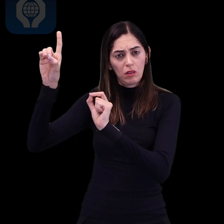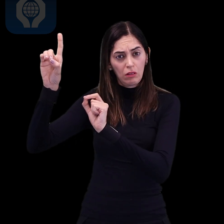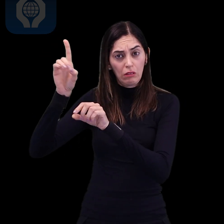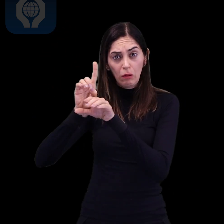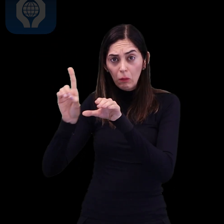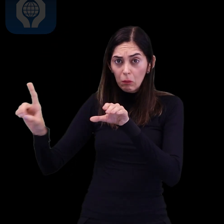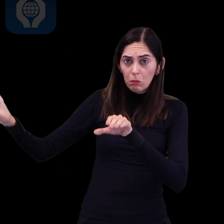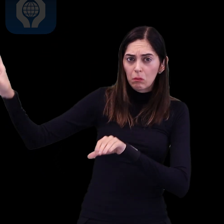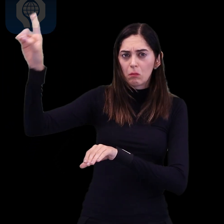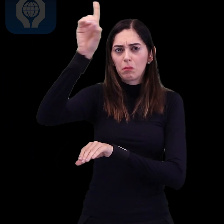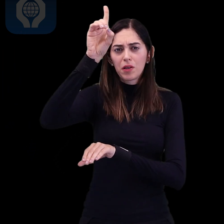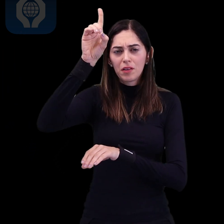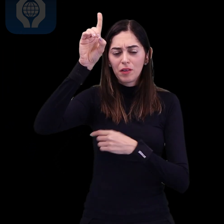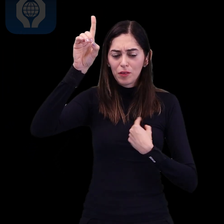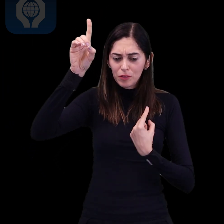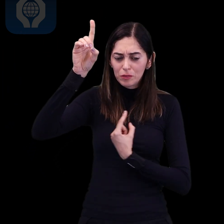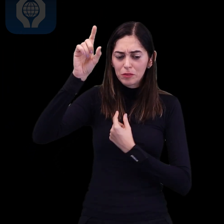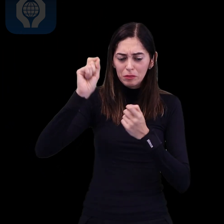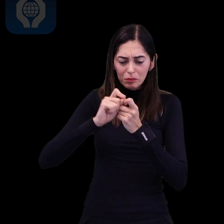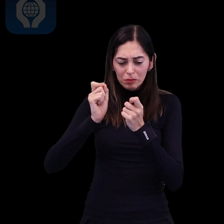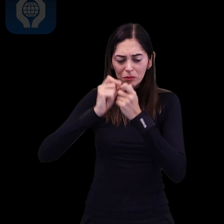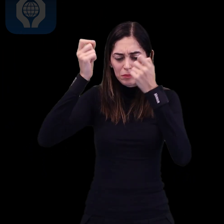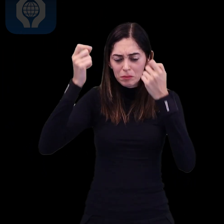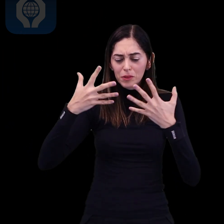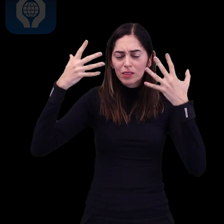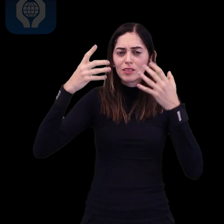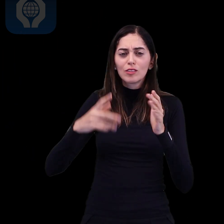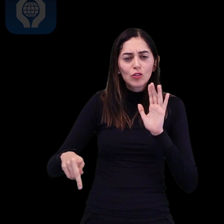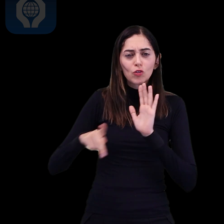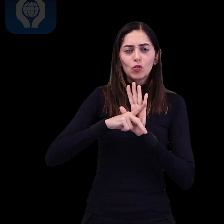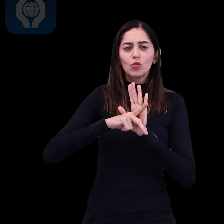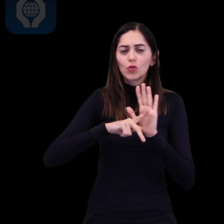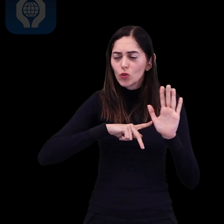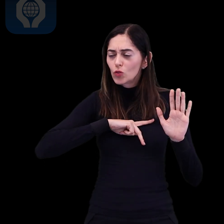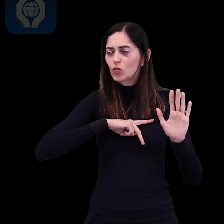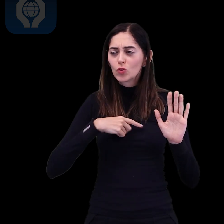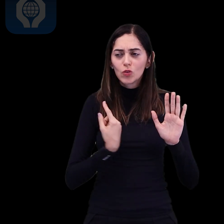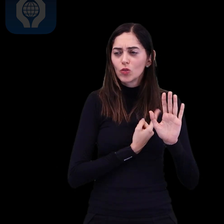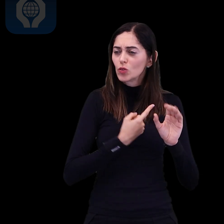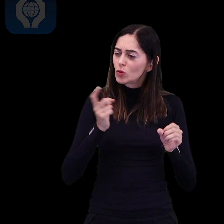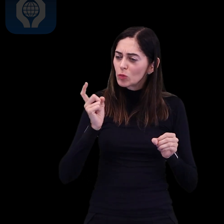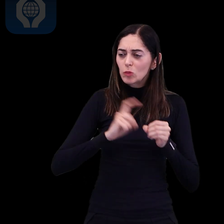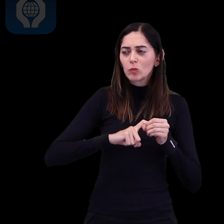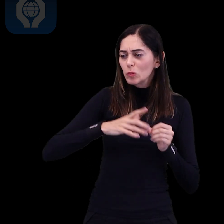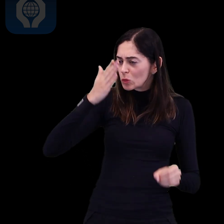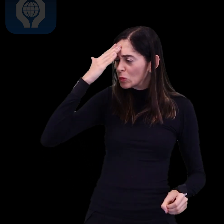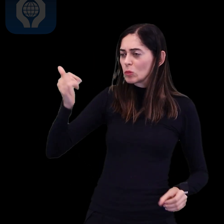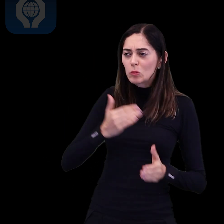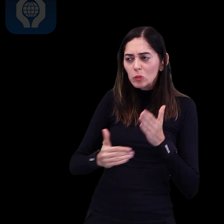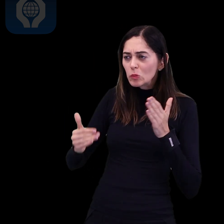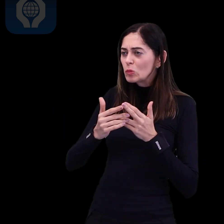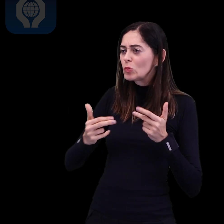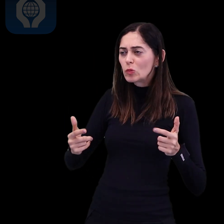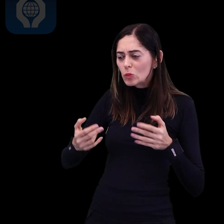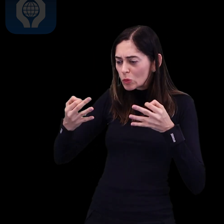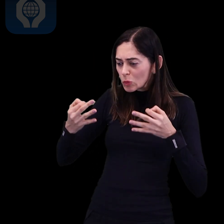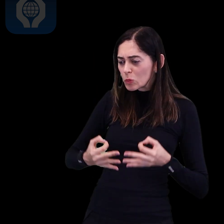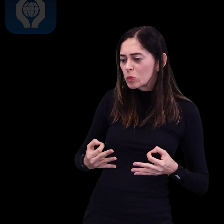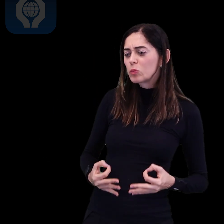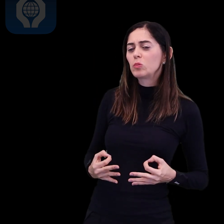É maior que tudo. É nosso Criador. É nosso dono. Sabe todas as coisas. É santo e justo e